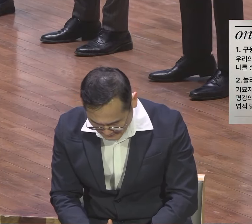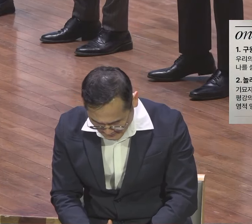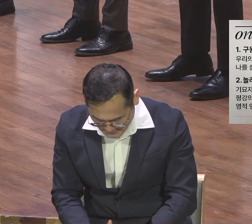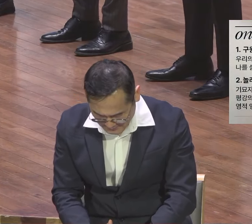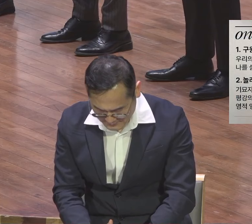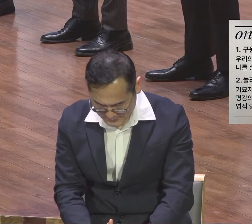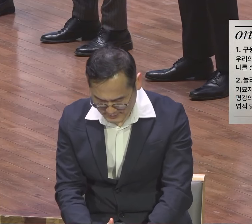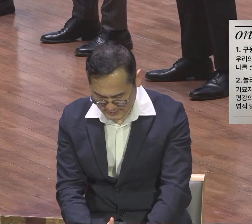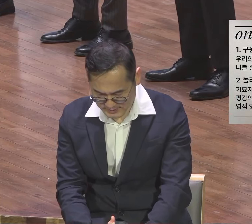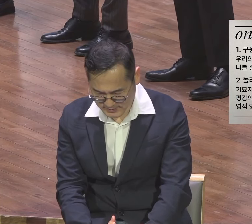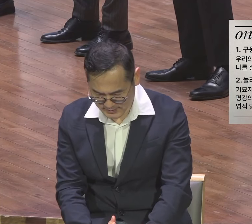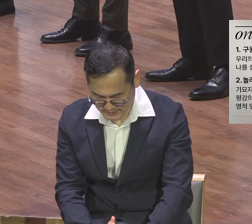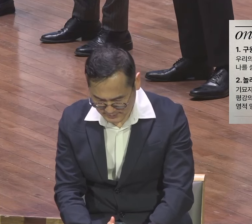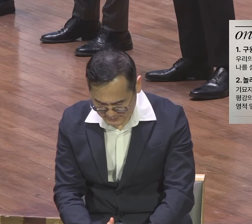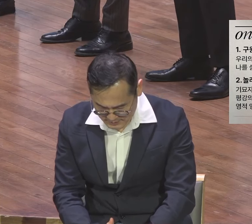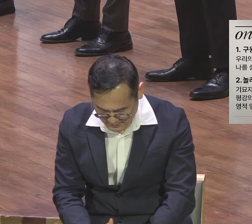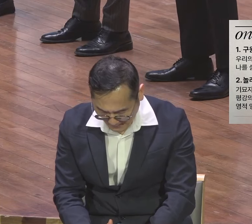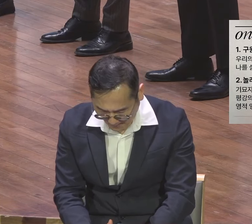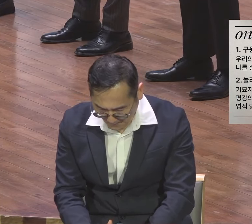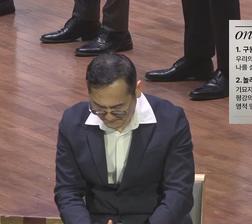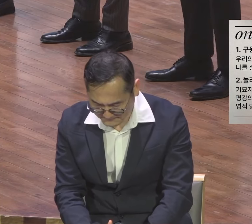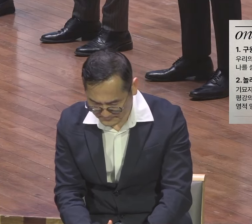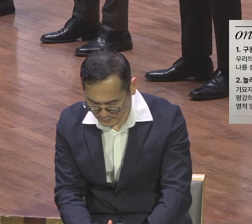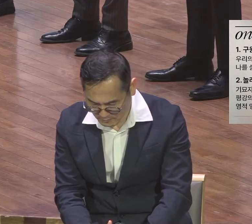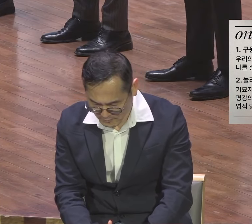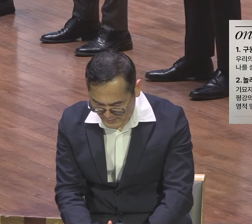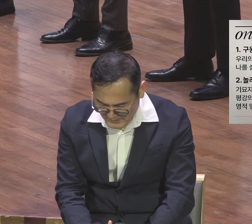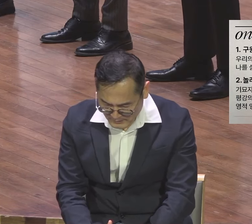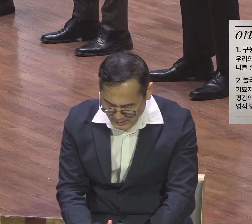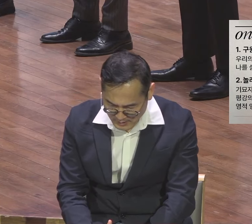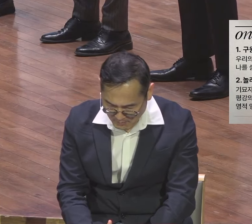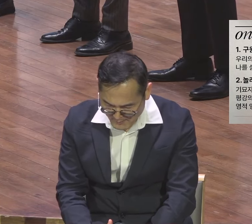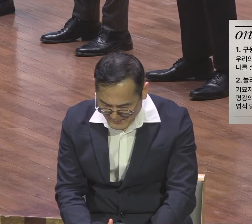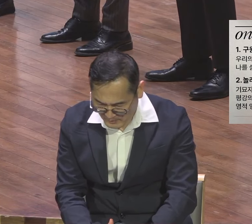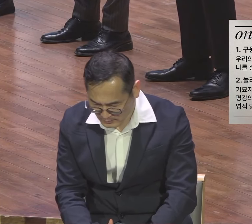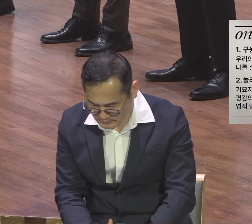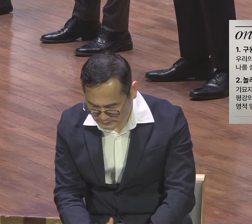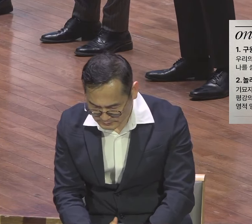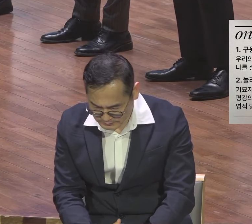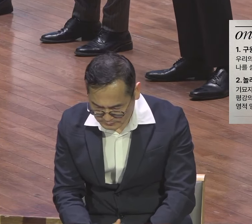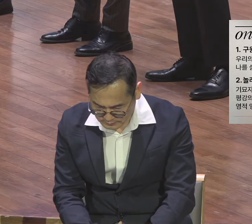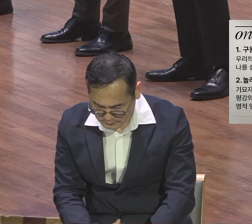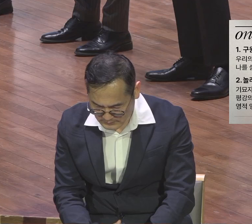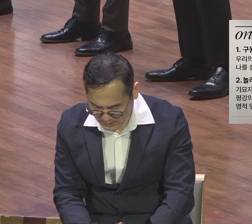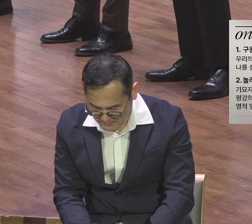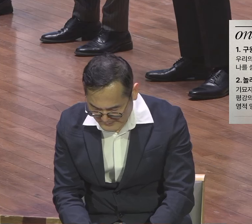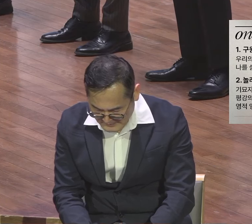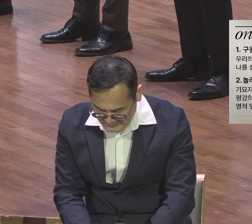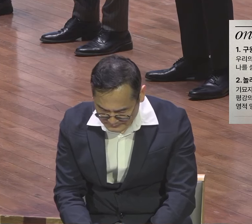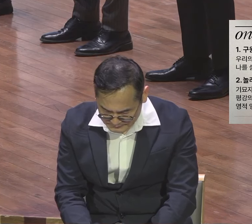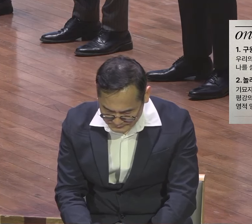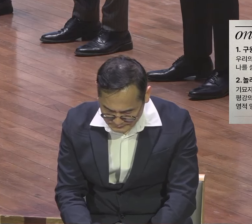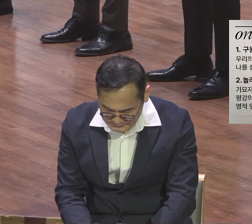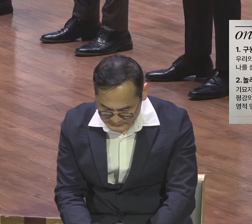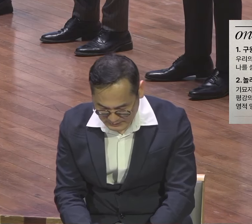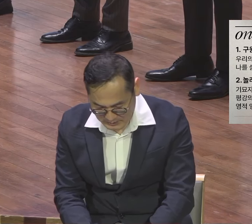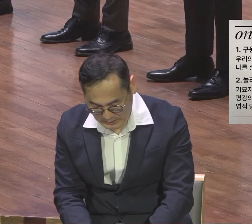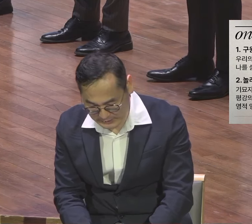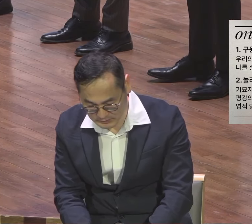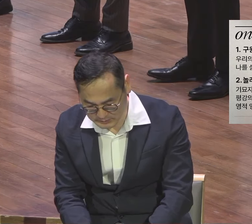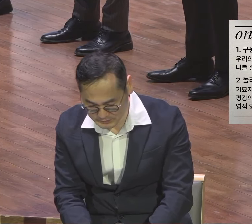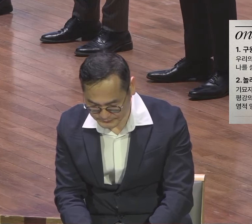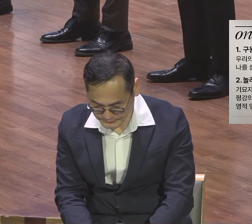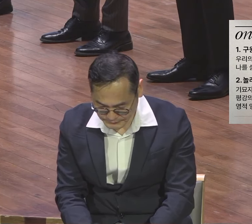살아계신 우리 아버지 하나님 오늘도 한 분의 영과 열심히 이것을 이루라고 약속하셨는데 우리 모든